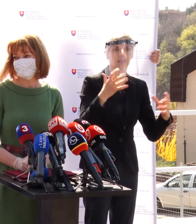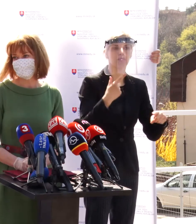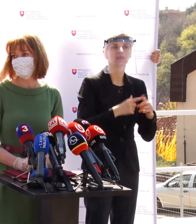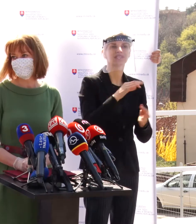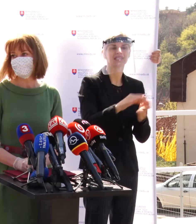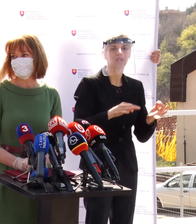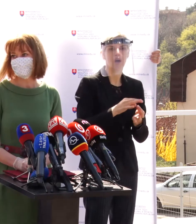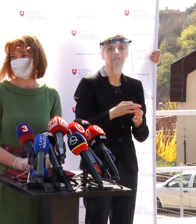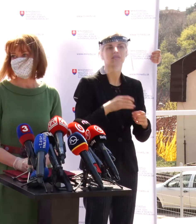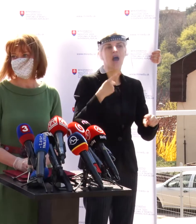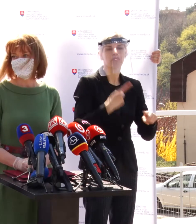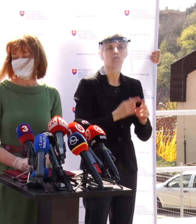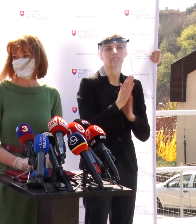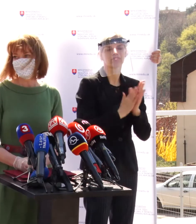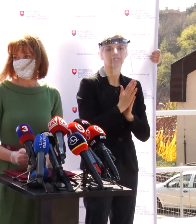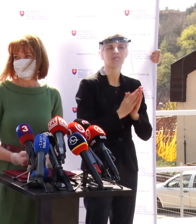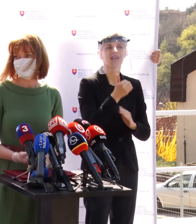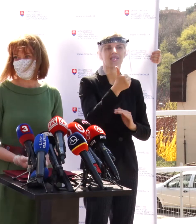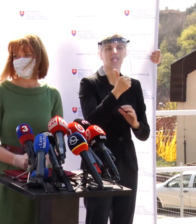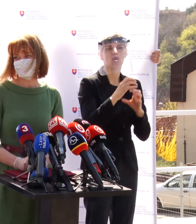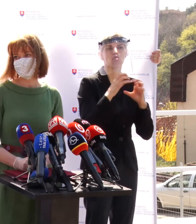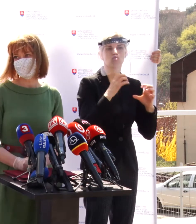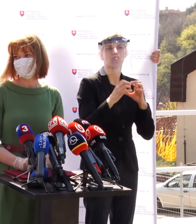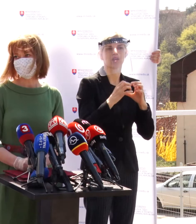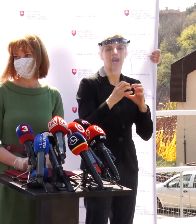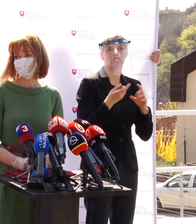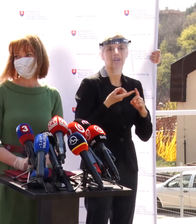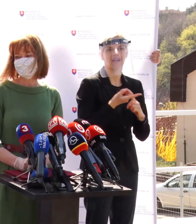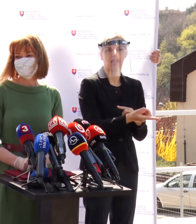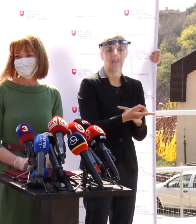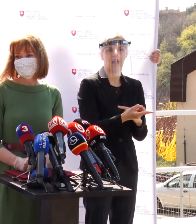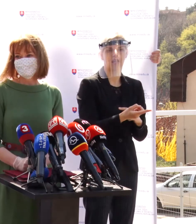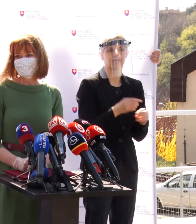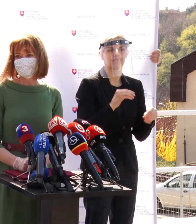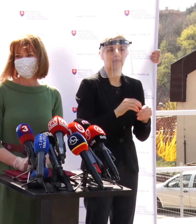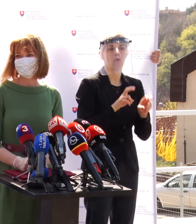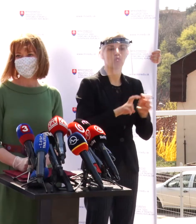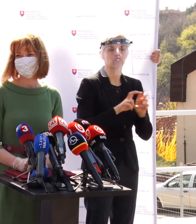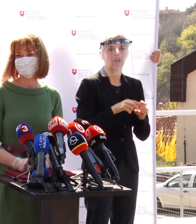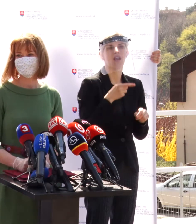optimálne jeden komunikačný nástroj smerom k rodine a k žiakovi.